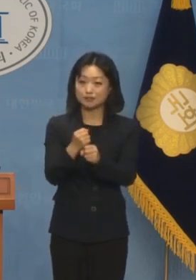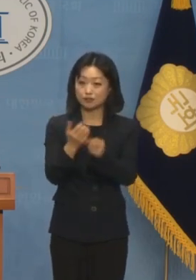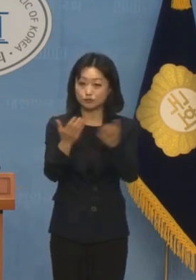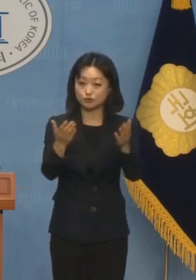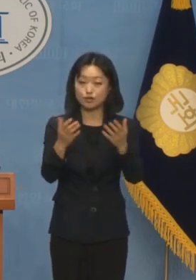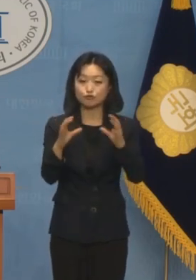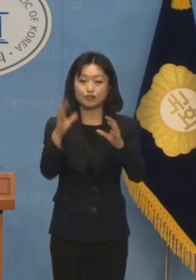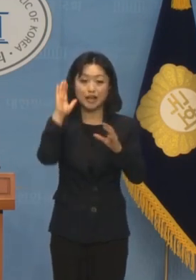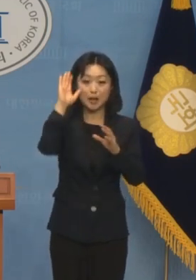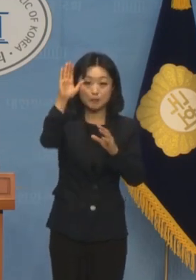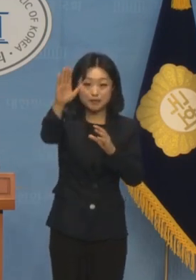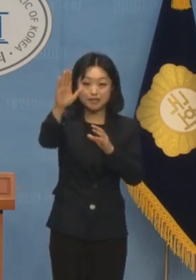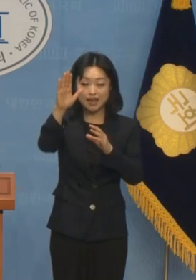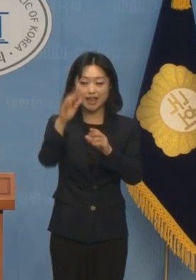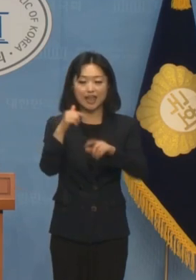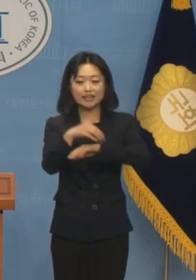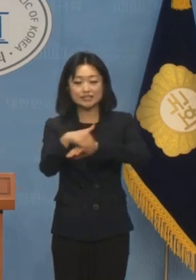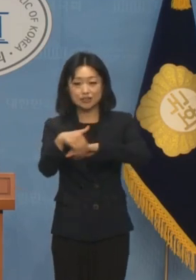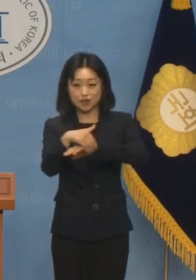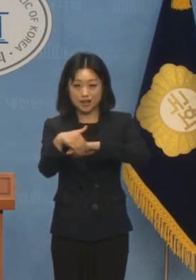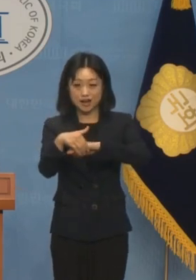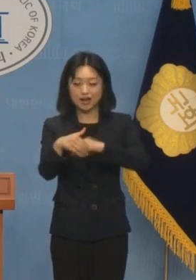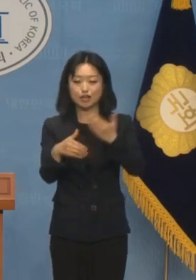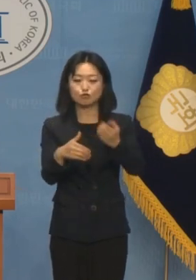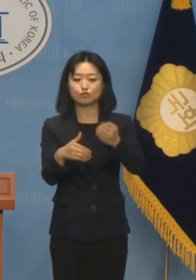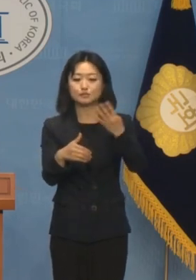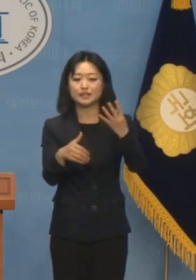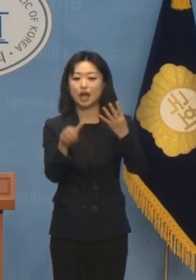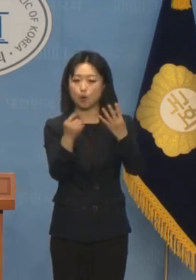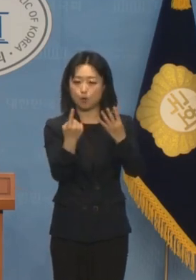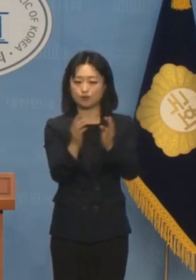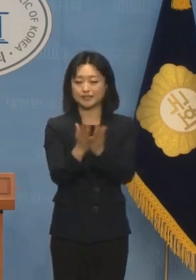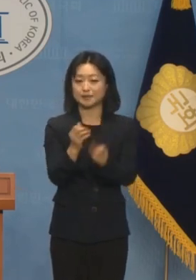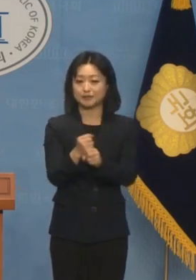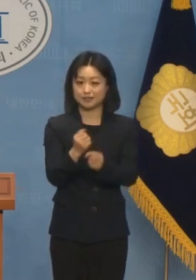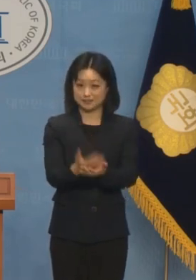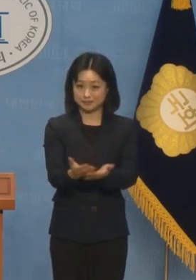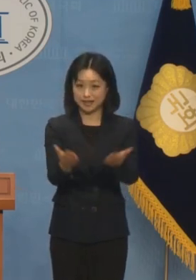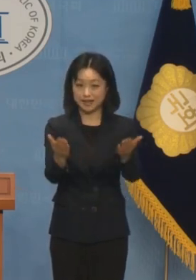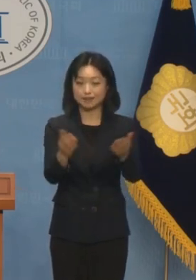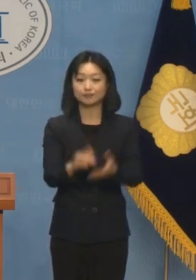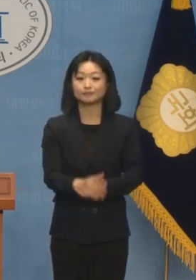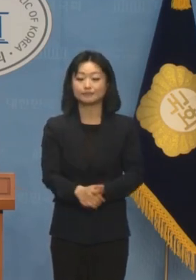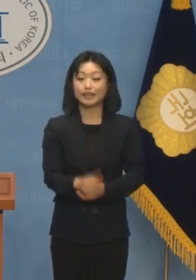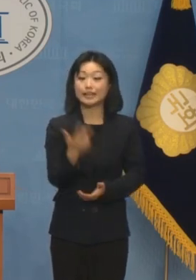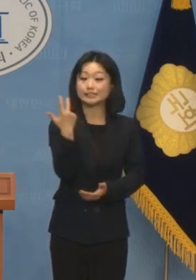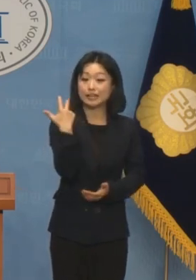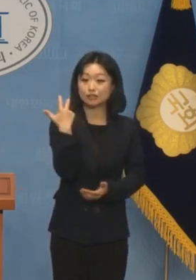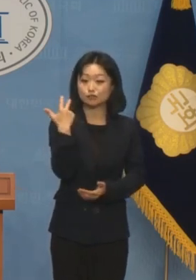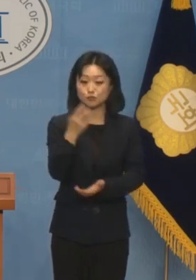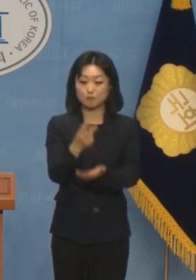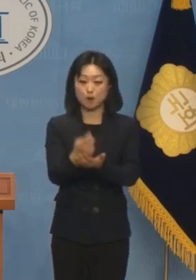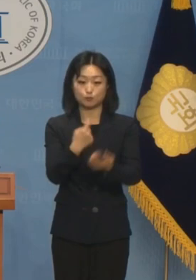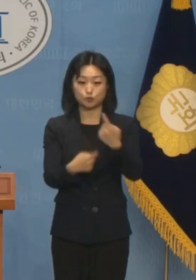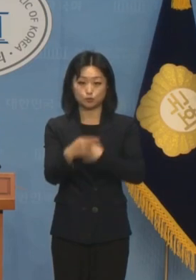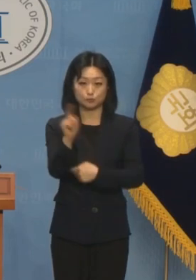국가 미래전략 인사이트 제94호를 발간합니다. 다음은 지난주